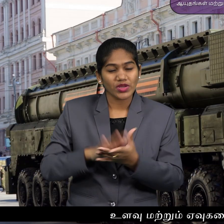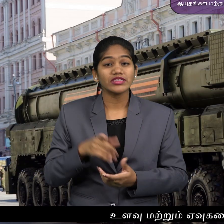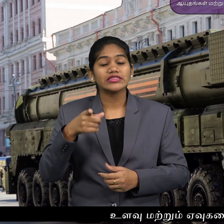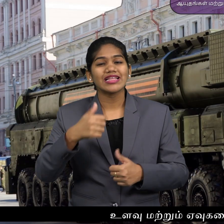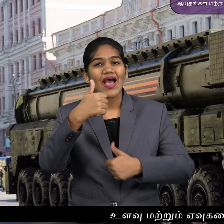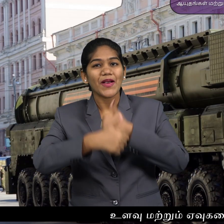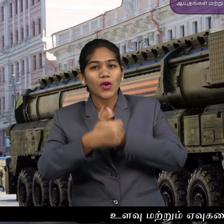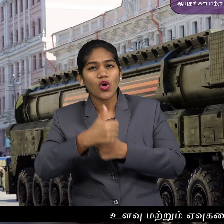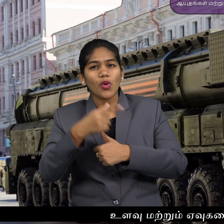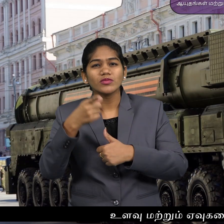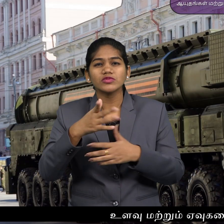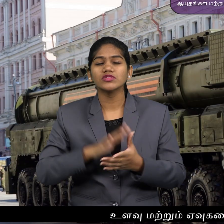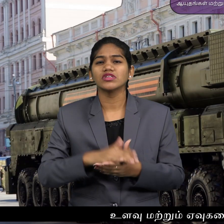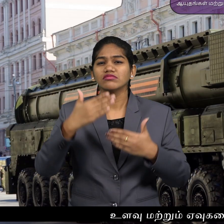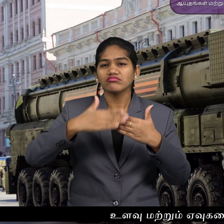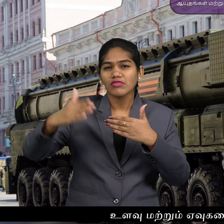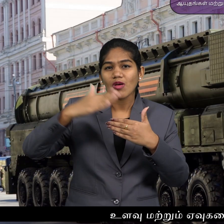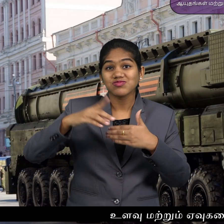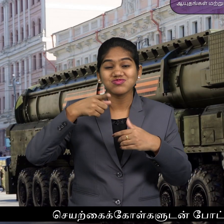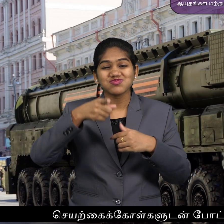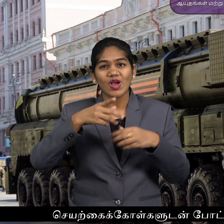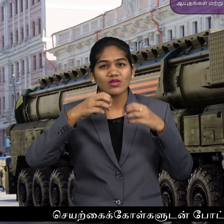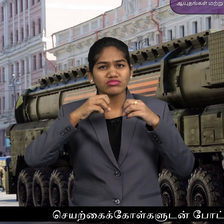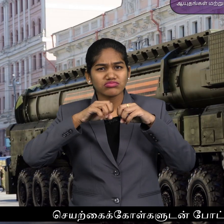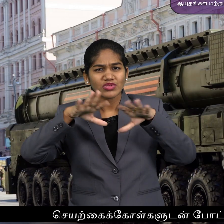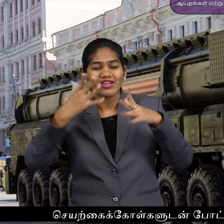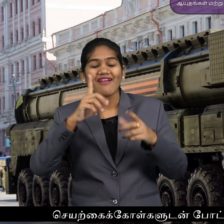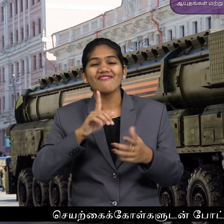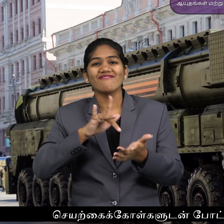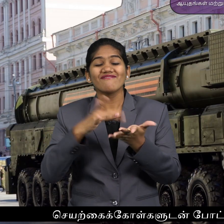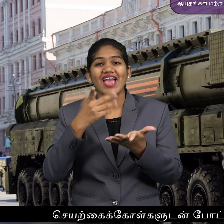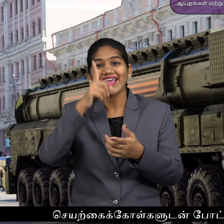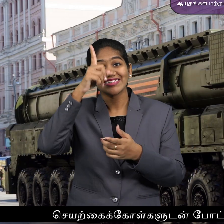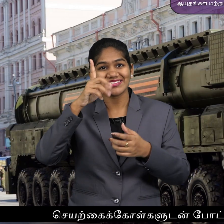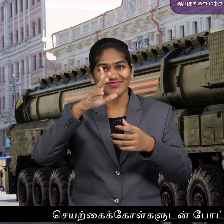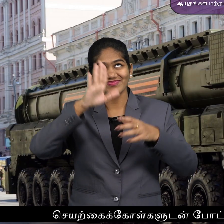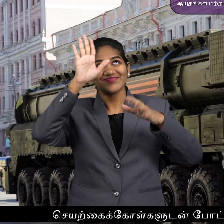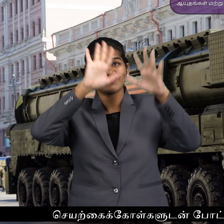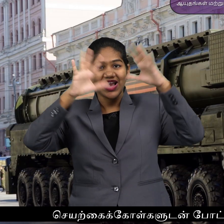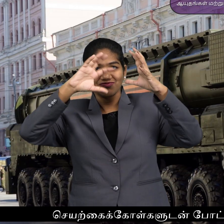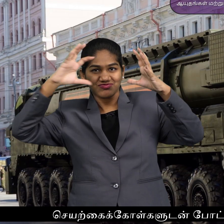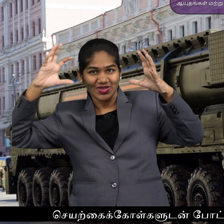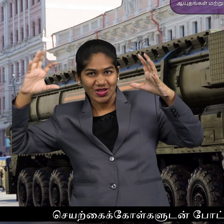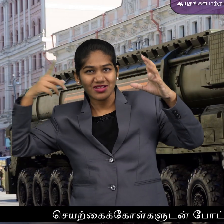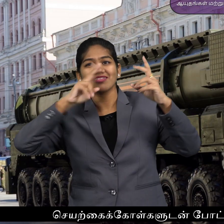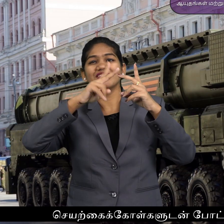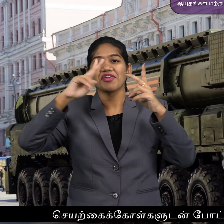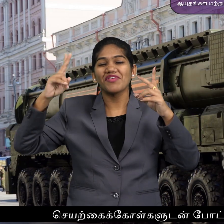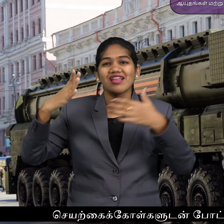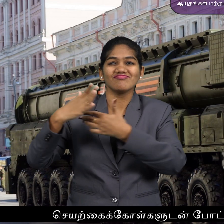உளவு மற்றும் ஏவுகணை வழிகாட்டுதலுக்கான செயற்கைக்கோள்களுடன் போட்டி விண்வெளிக்கு